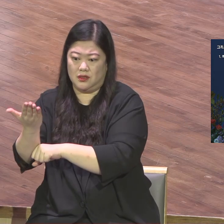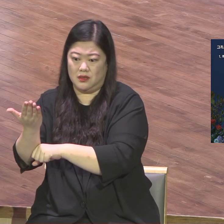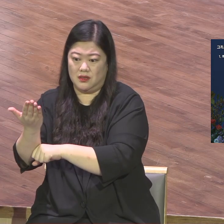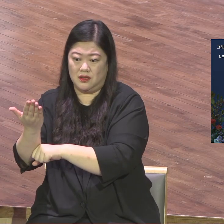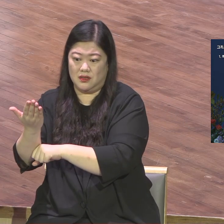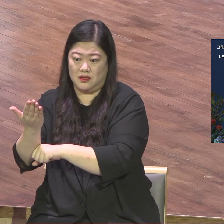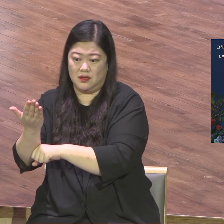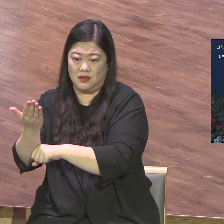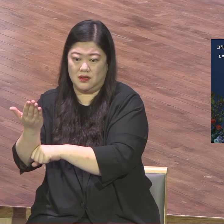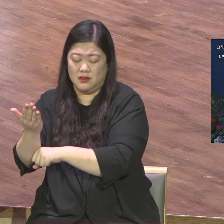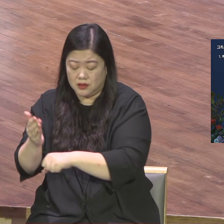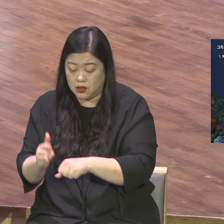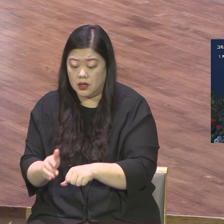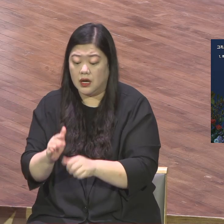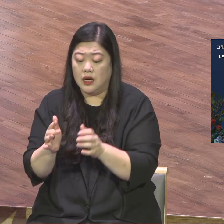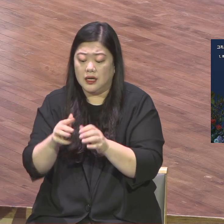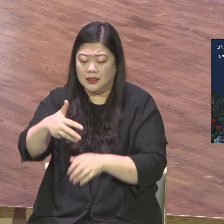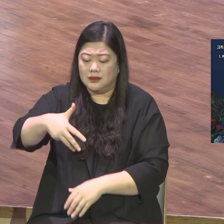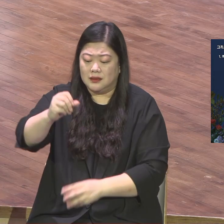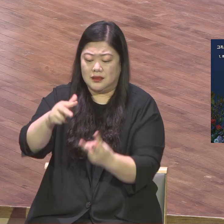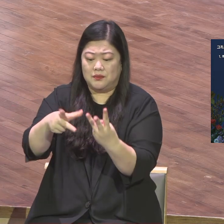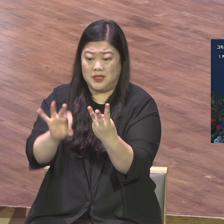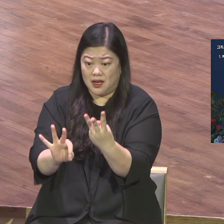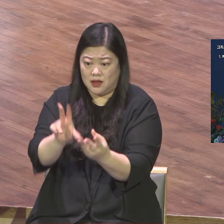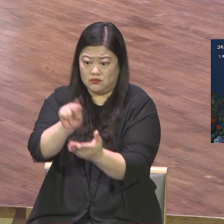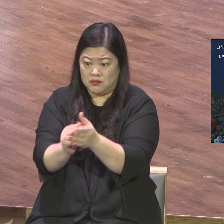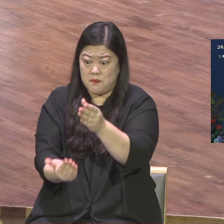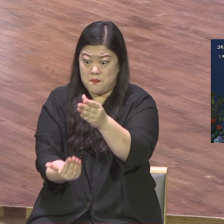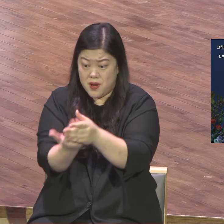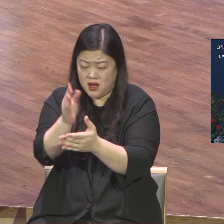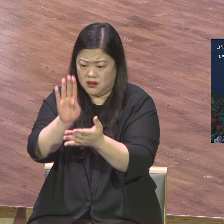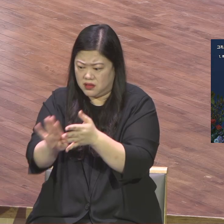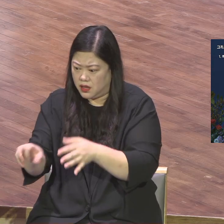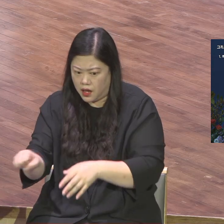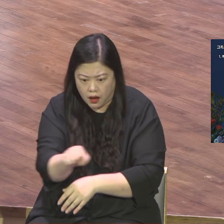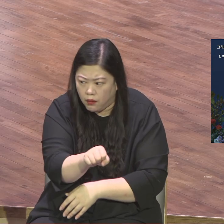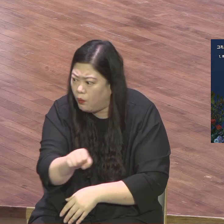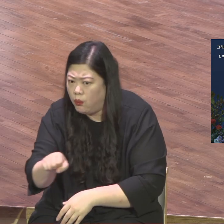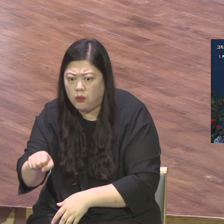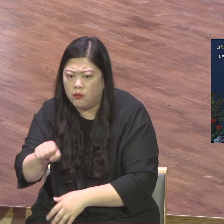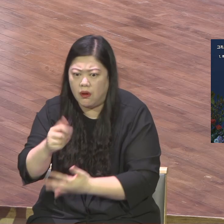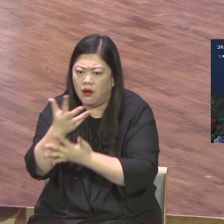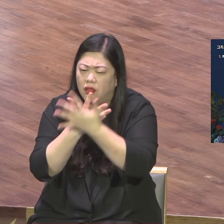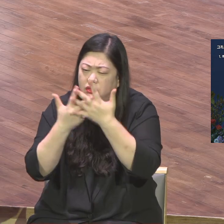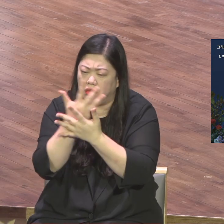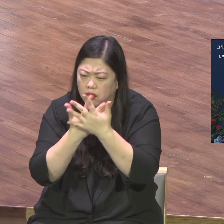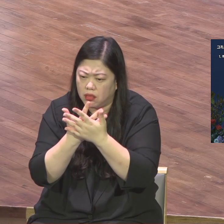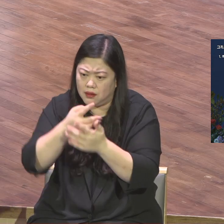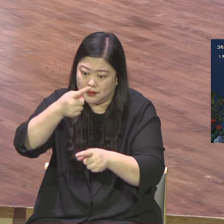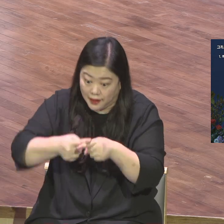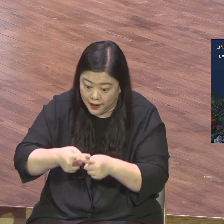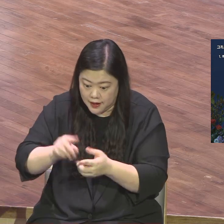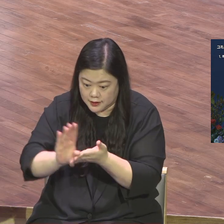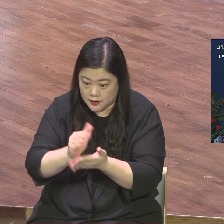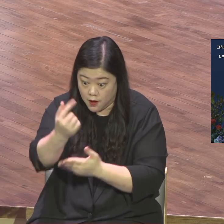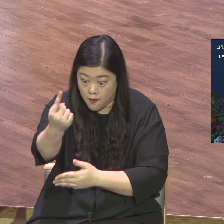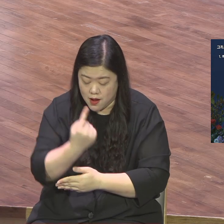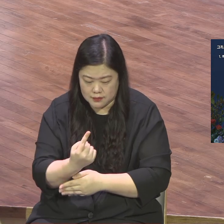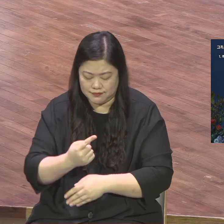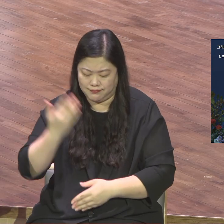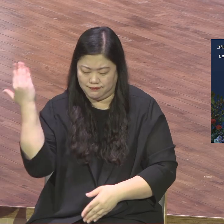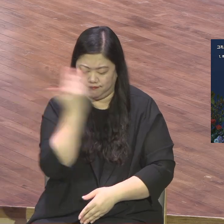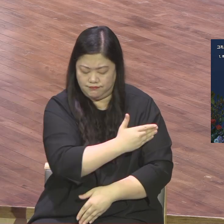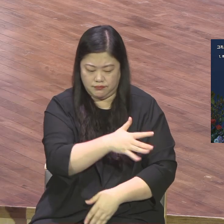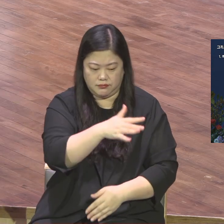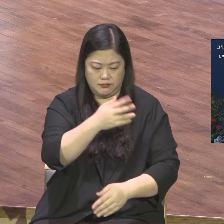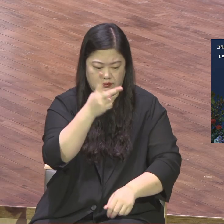그리스도가 오셔서 완전히 새롭게 회복시켰다. 이게 비밀이라니, 영적 비밀.